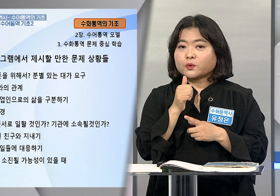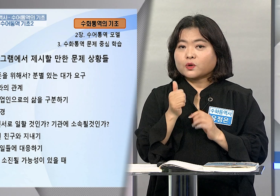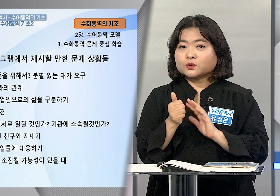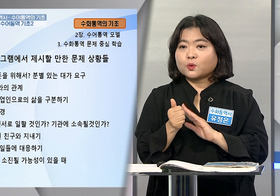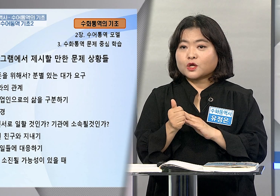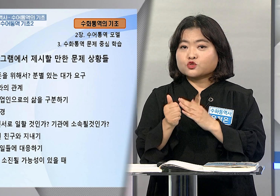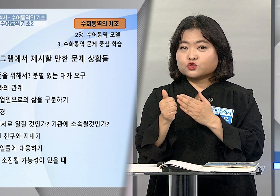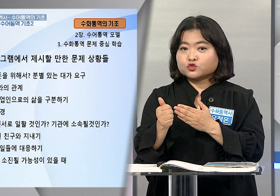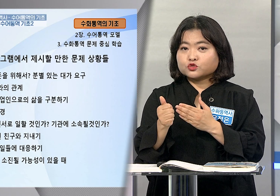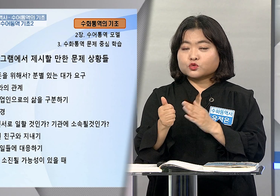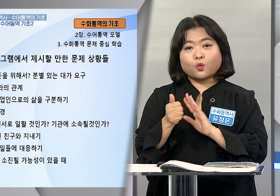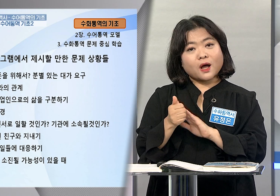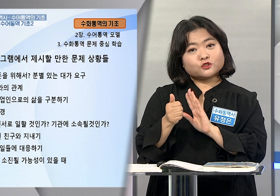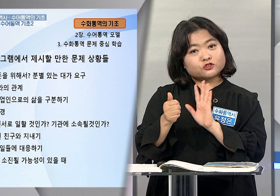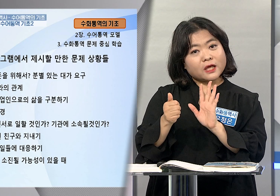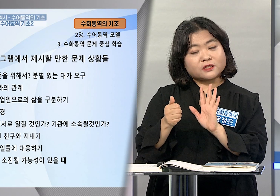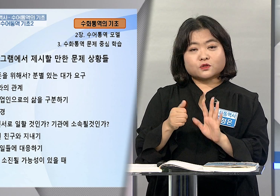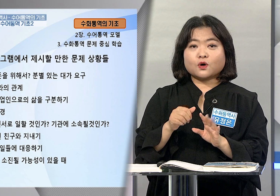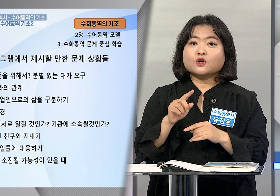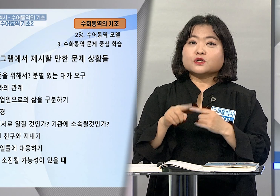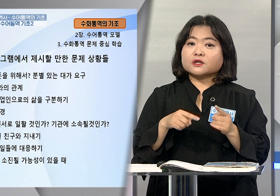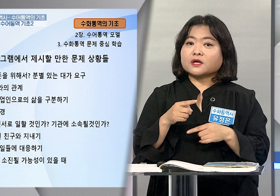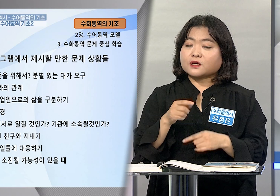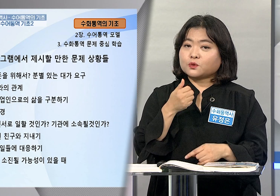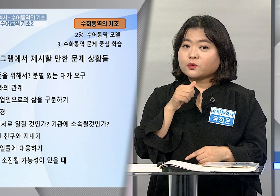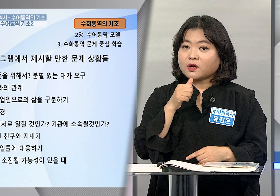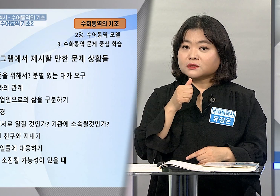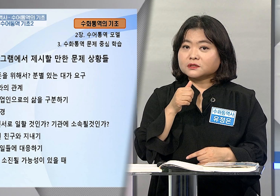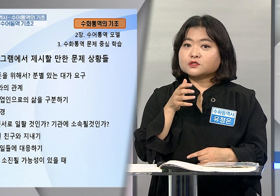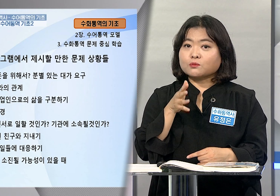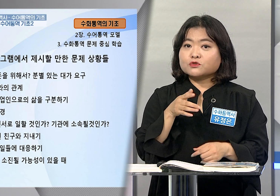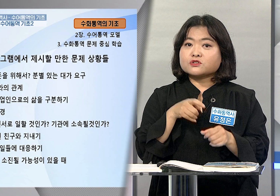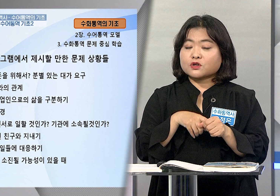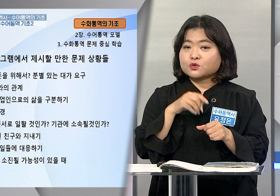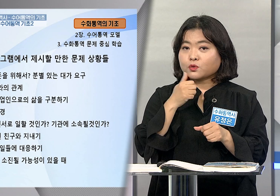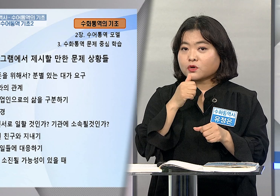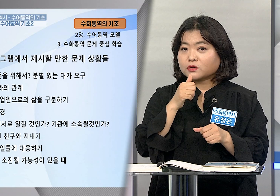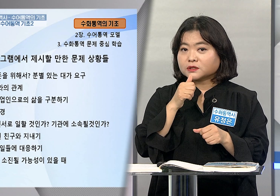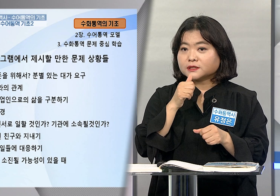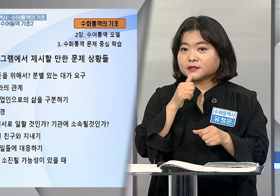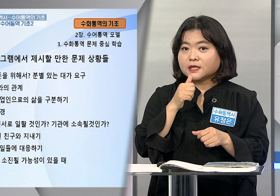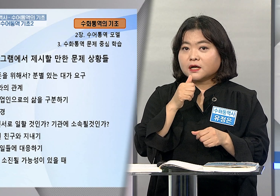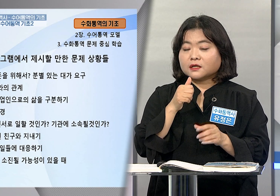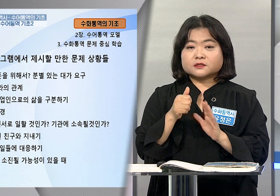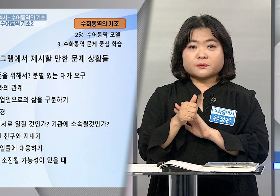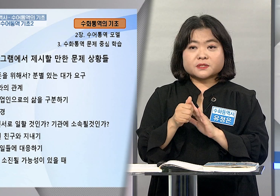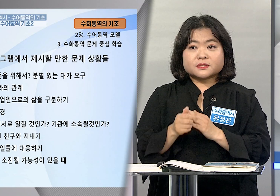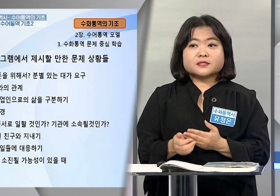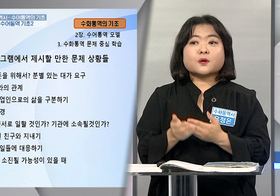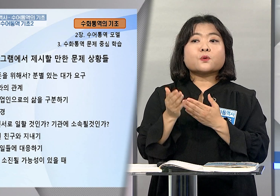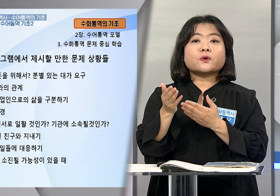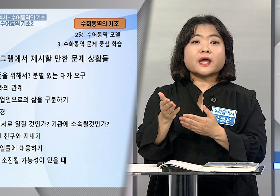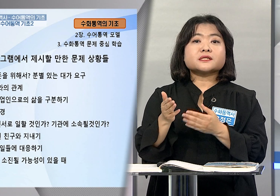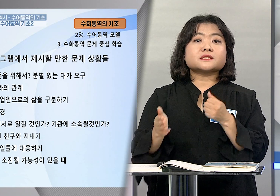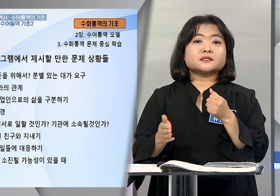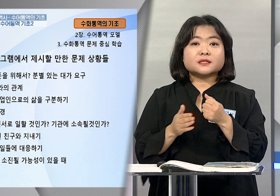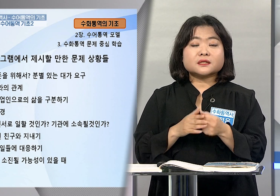통역을 도와주는 게 아니죠. 이렇게 통역을 전문적인 통역을 서비스를 제공했으니 거기에